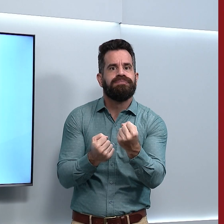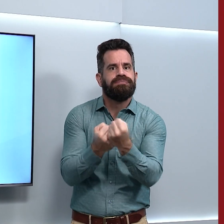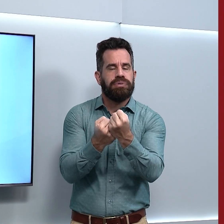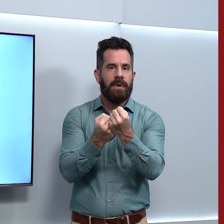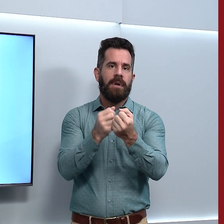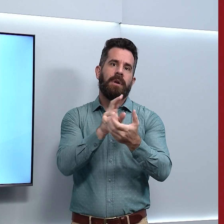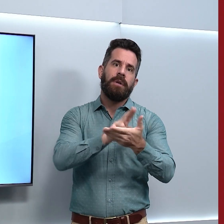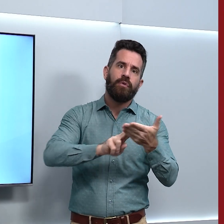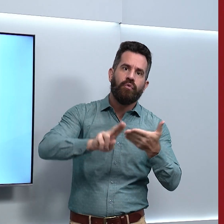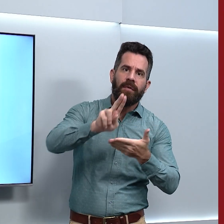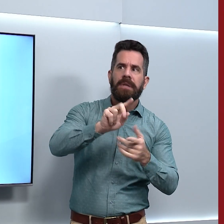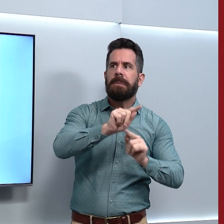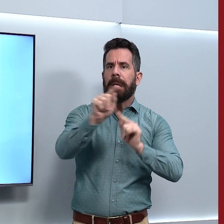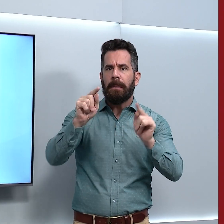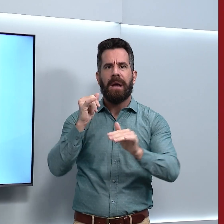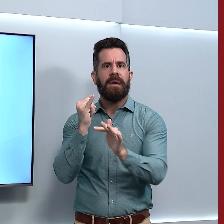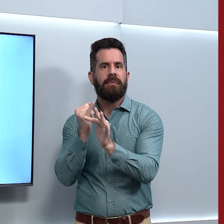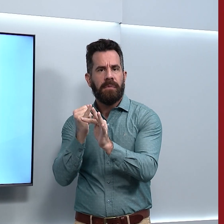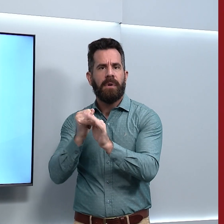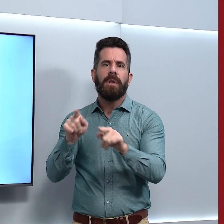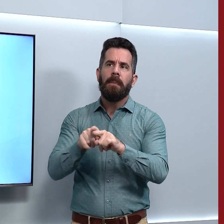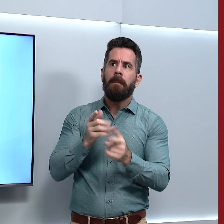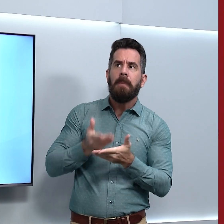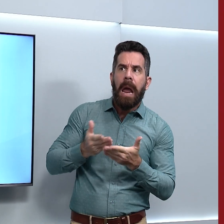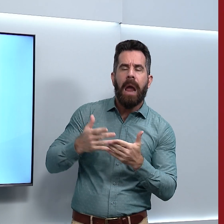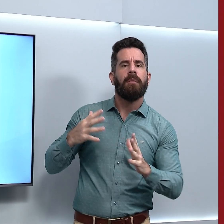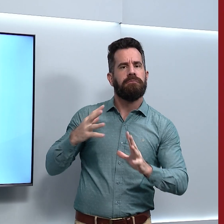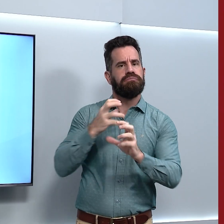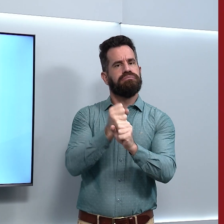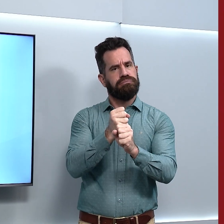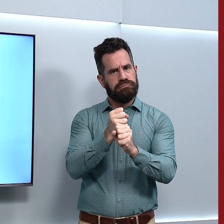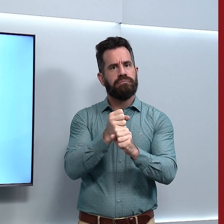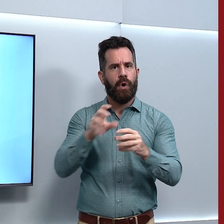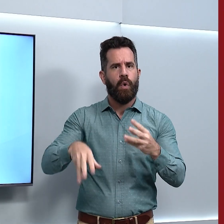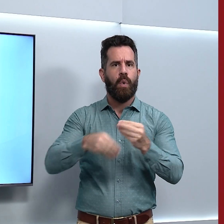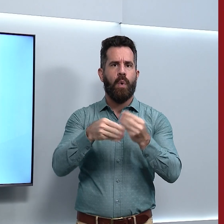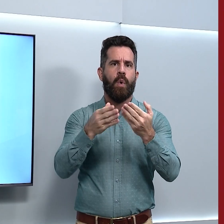cortes e perdas inflacionárias.